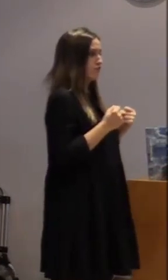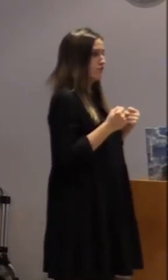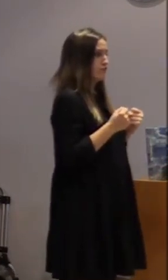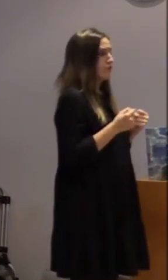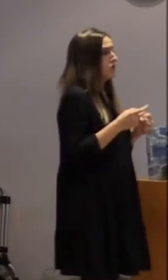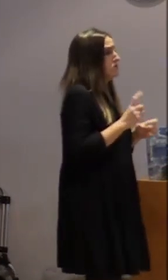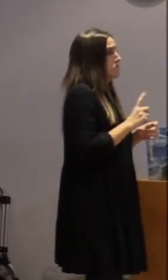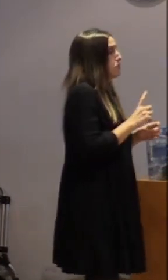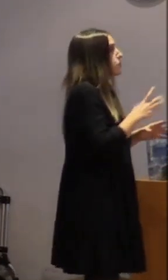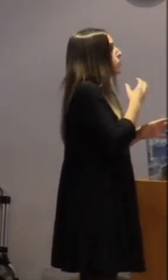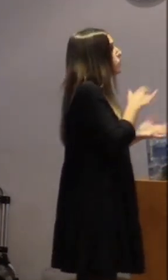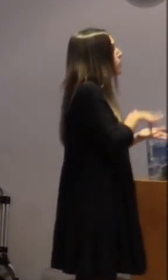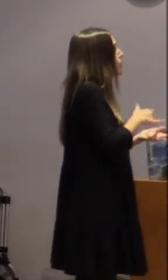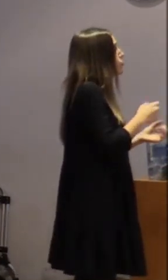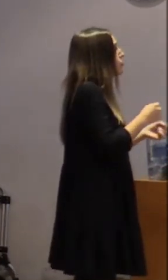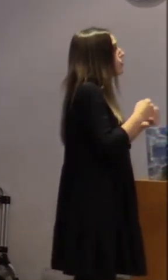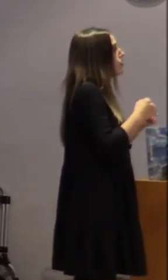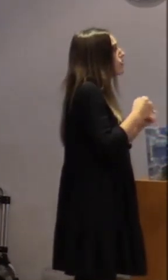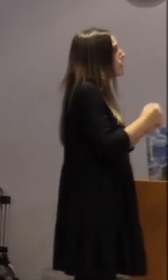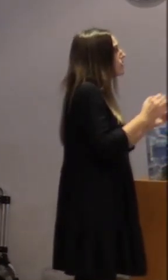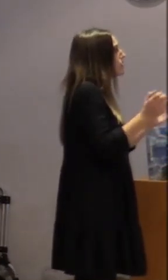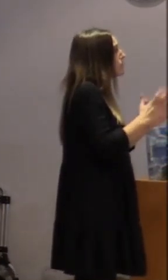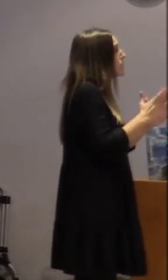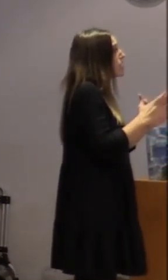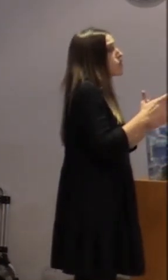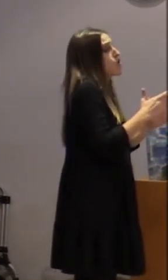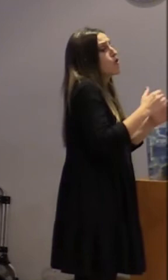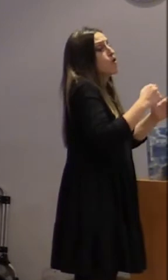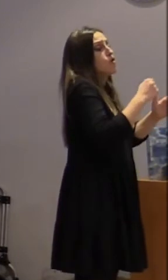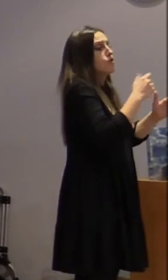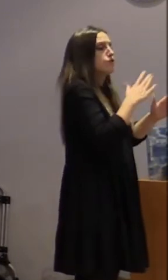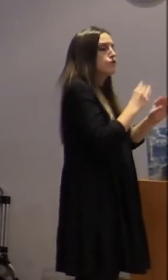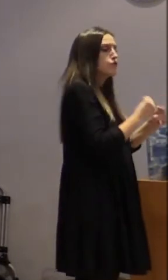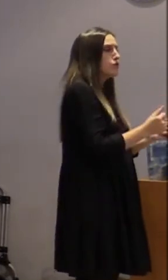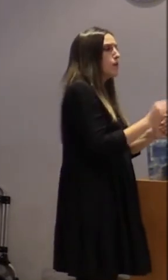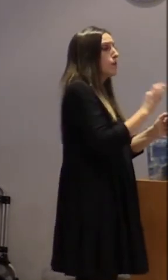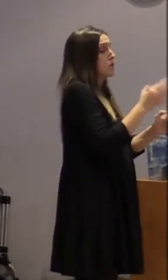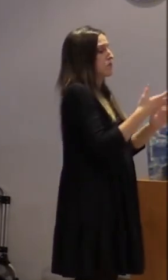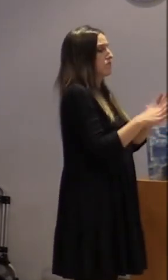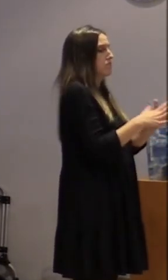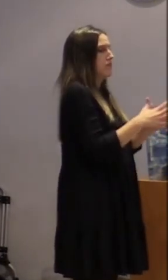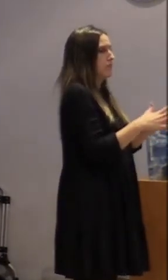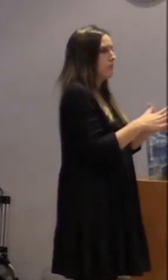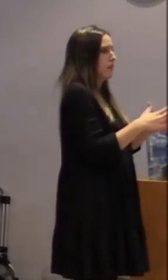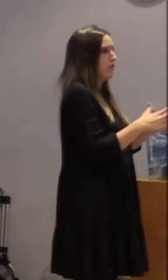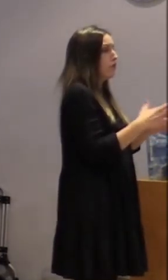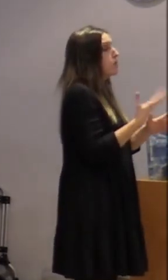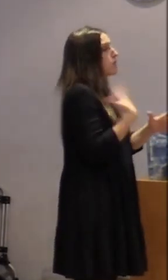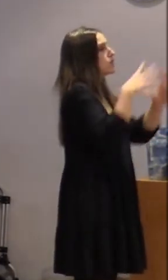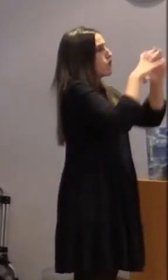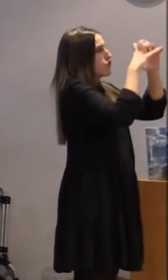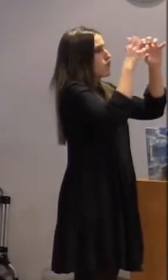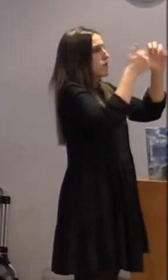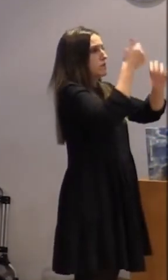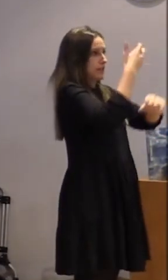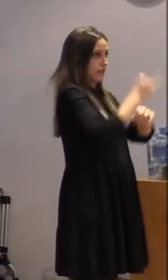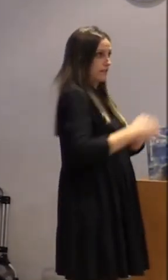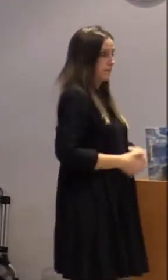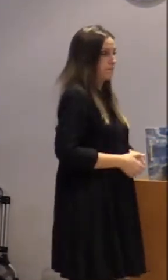suave o templado, el aire tiene más humedad y por lo tanto es más abundante ver nubes en los cielos. ¿De